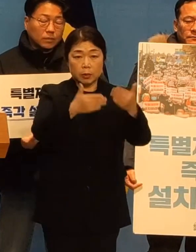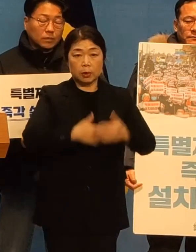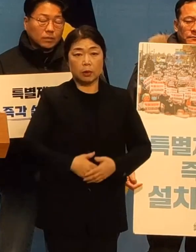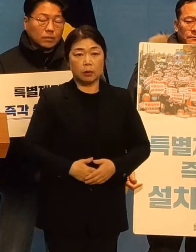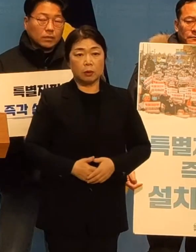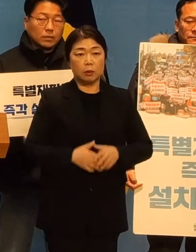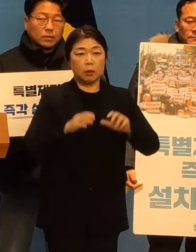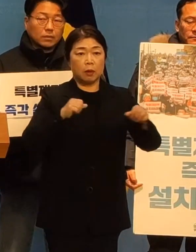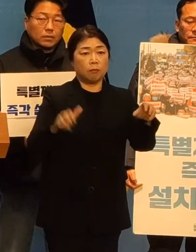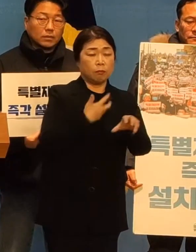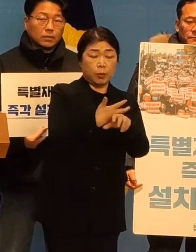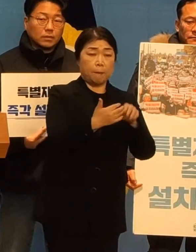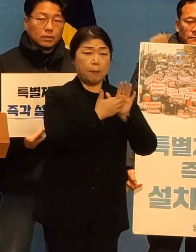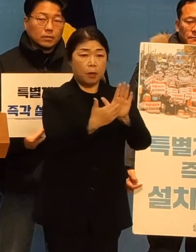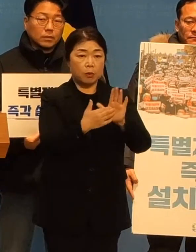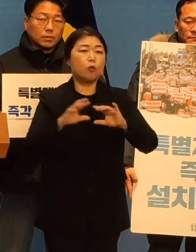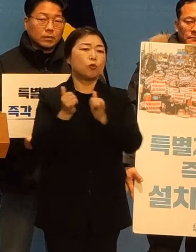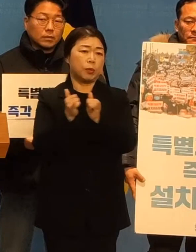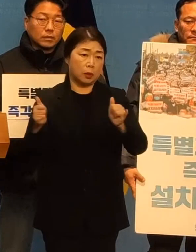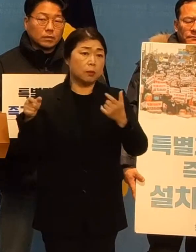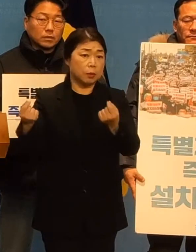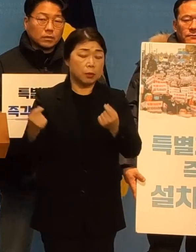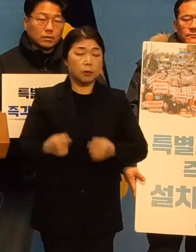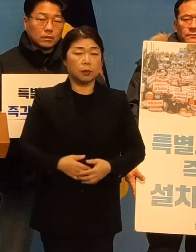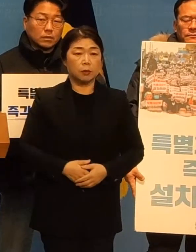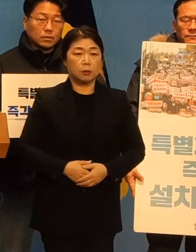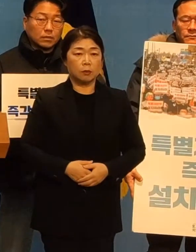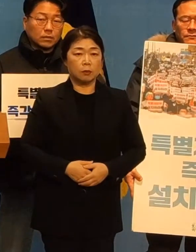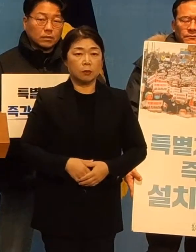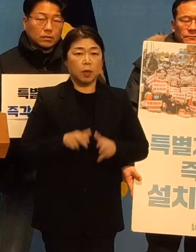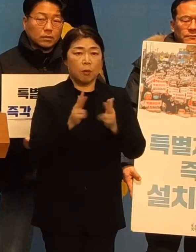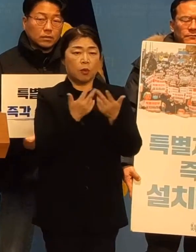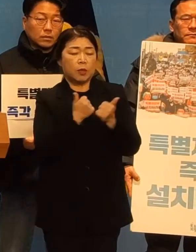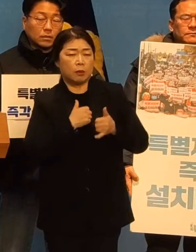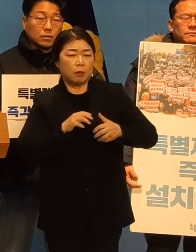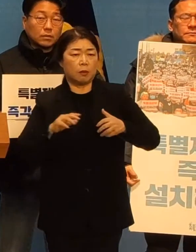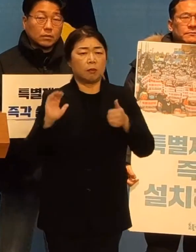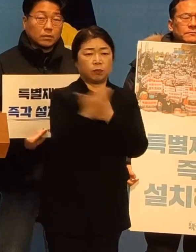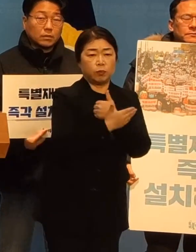건 국민들입니다. 자신의 등을 내주고 국회의원들이